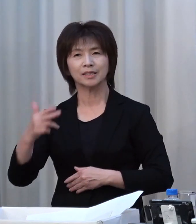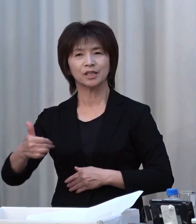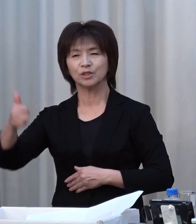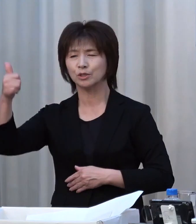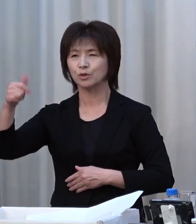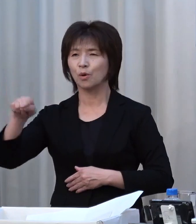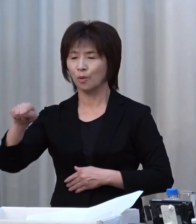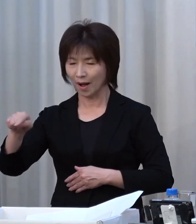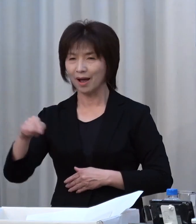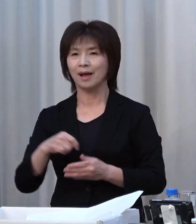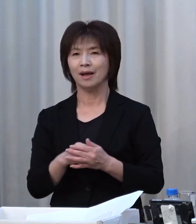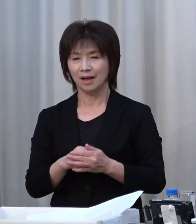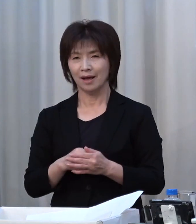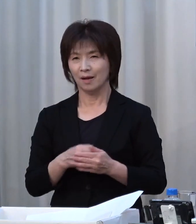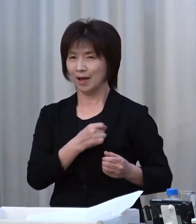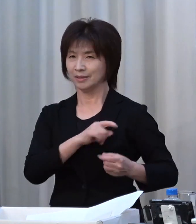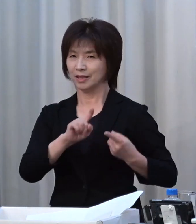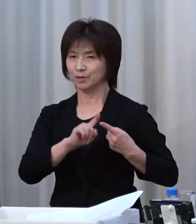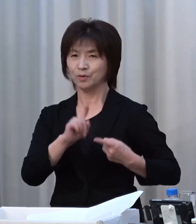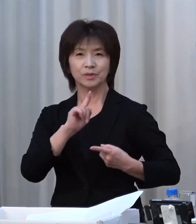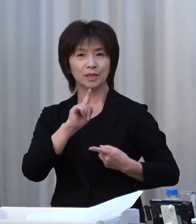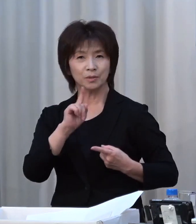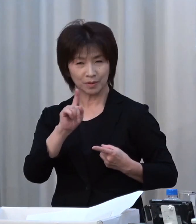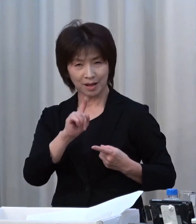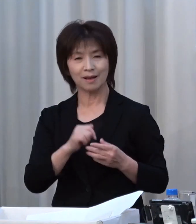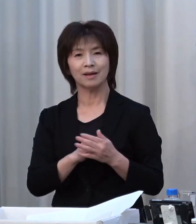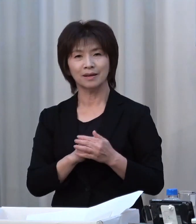に積極的というか、